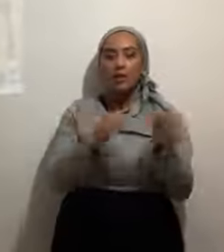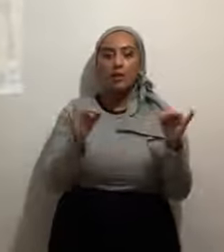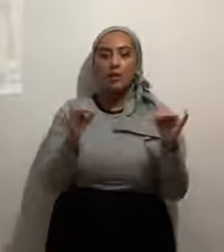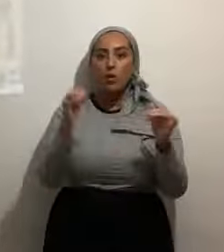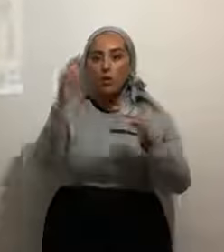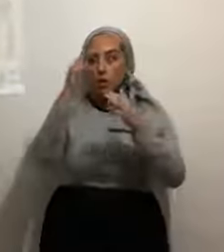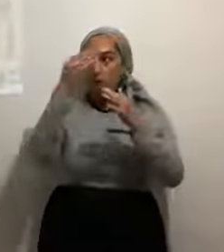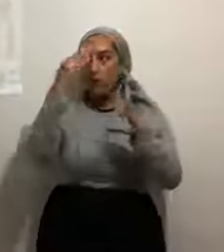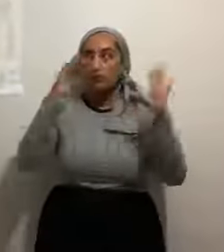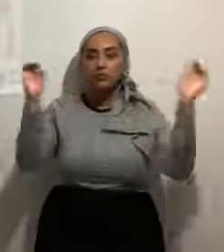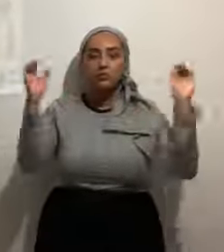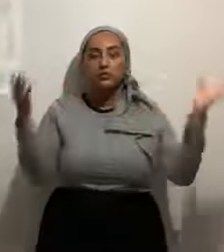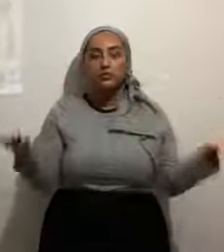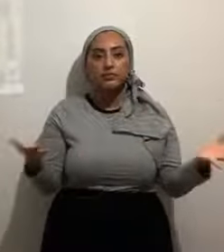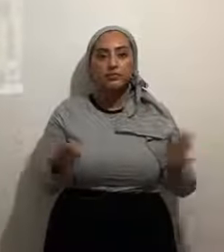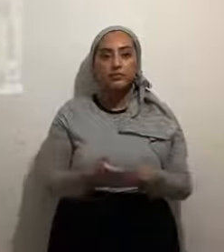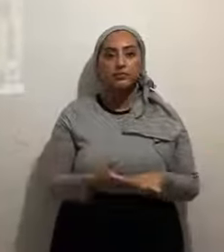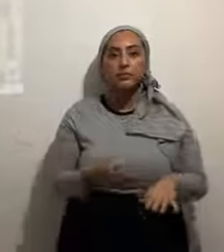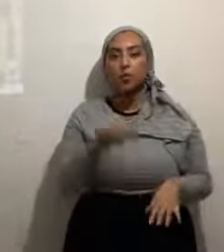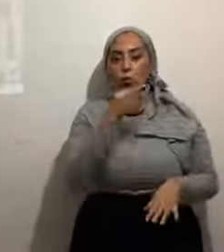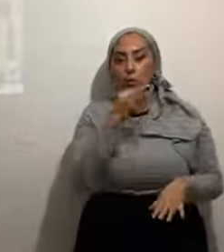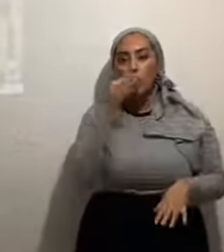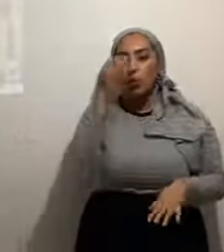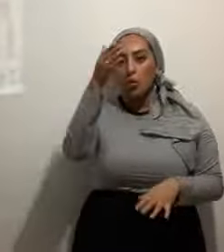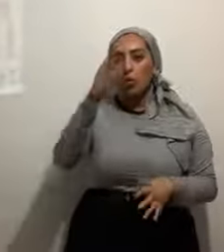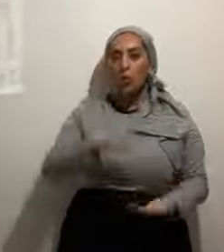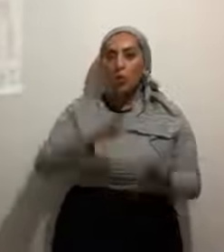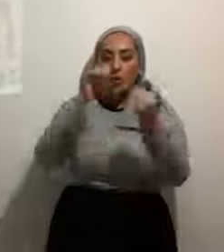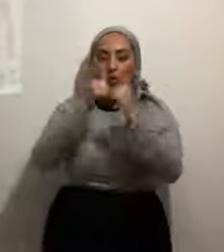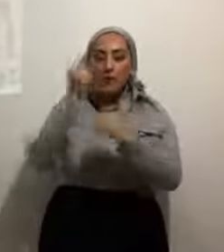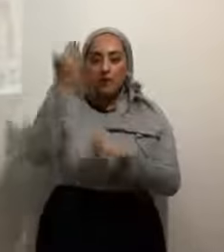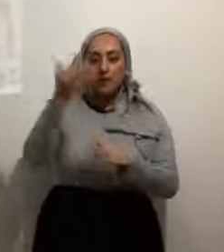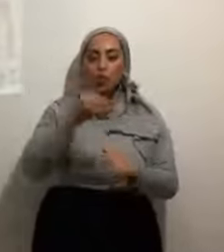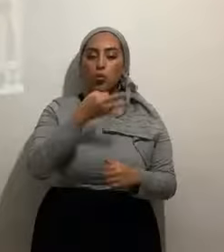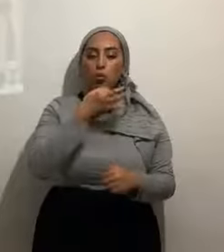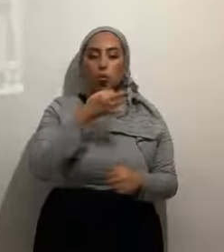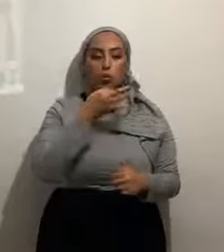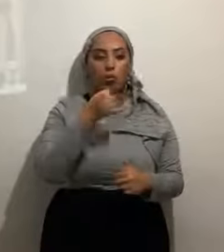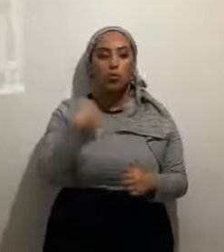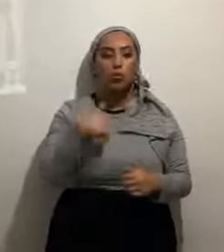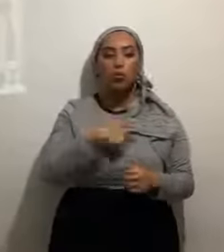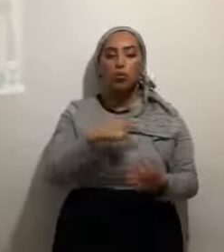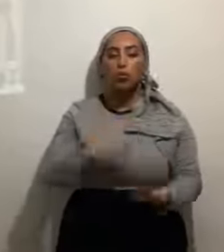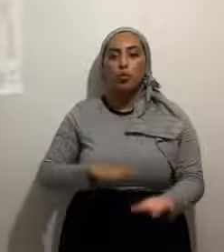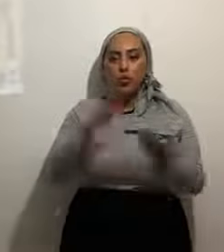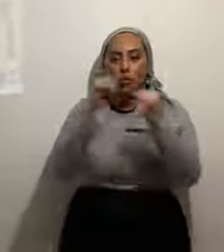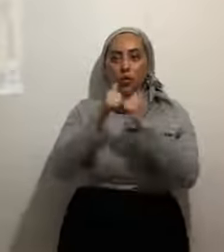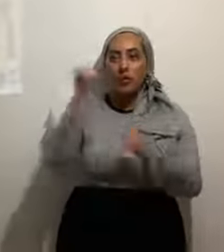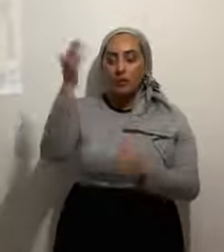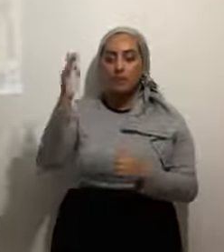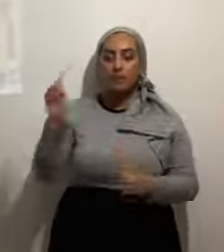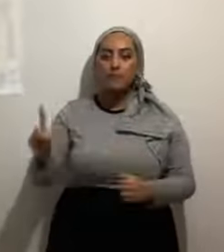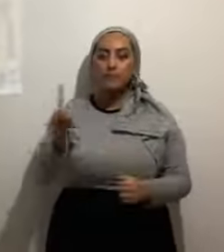Eterno. Pronto presentaremos cuentas, hermanos. Pronto presentaremos cuentas cada uno de nosotros.